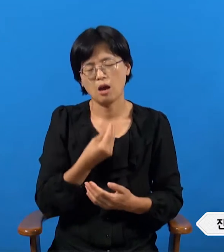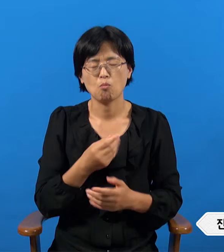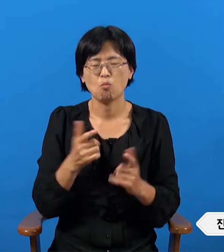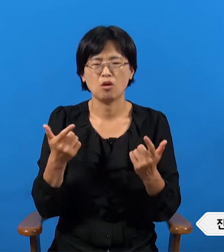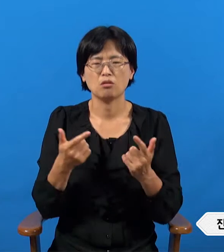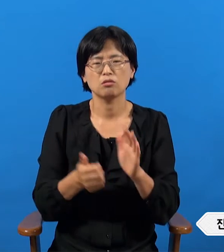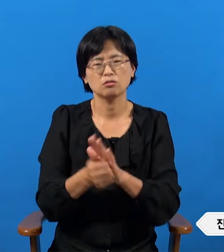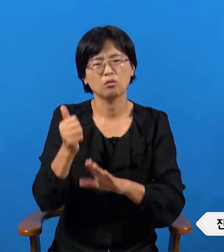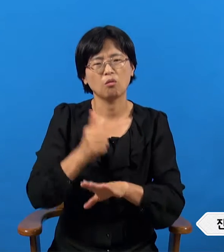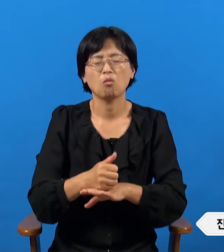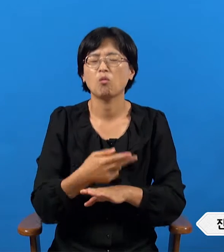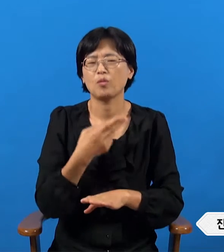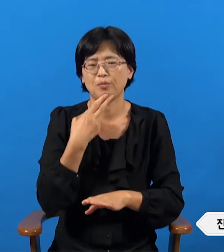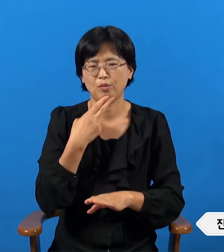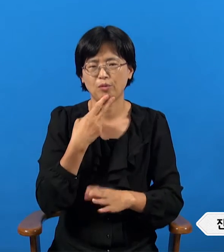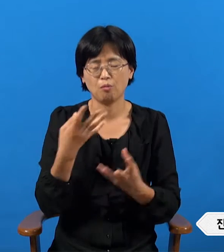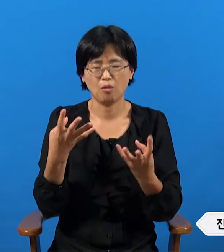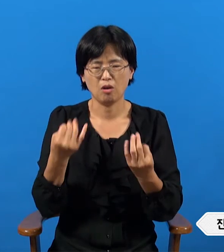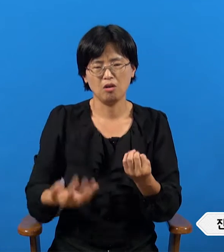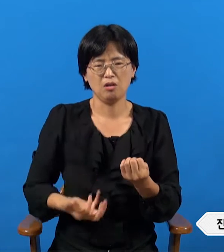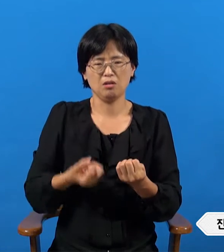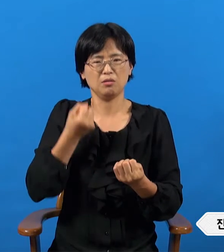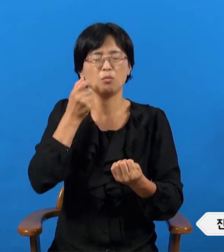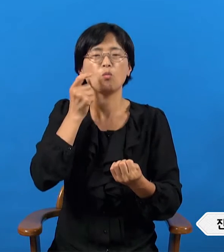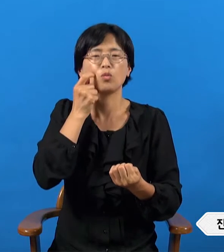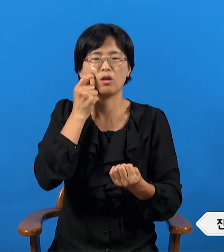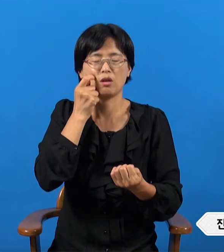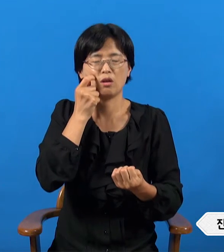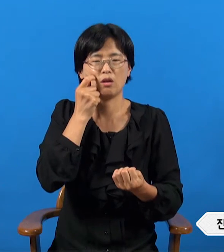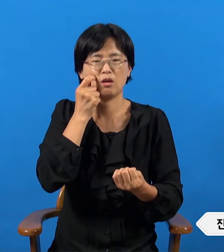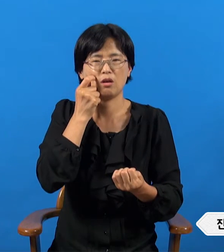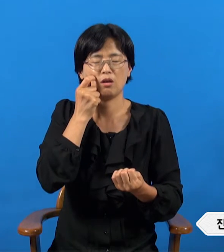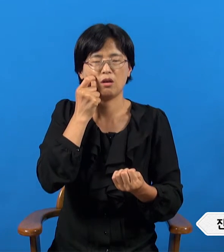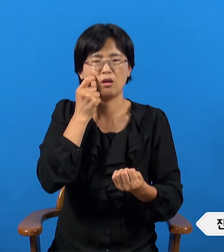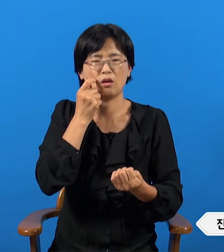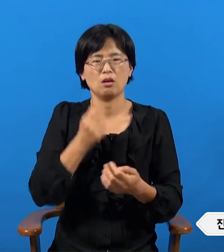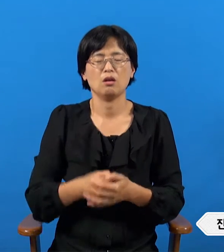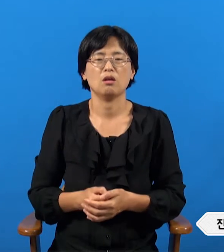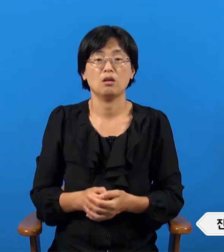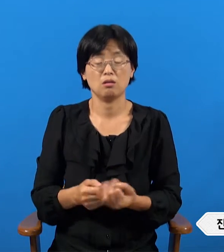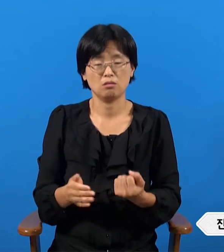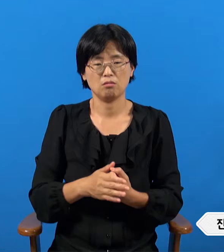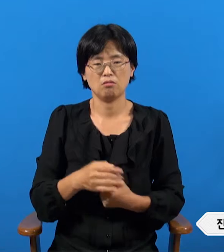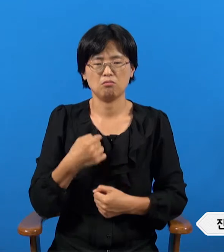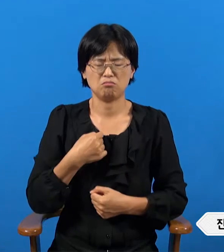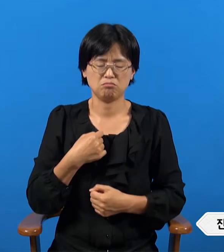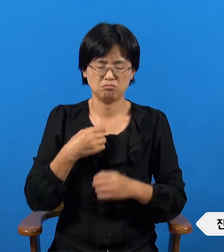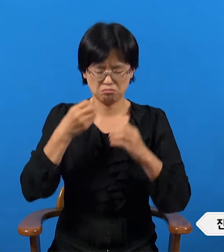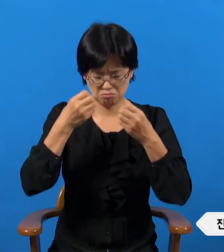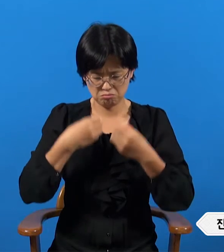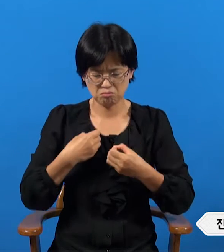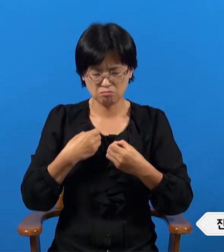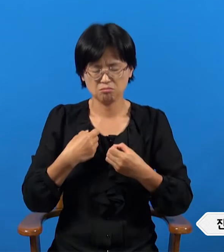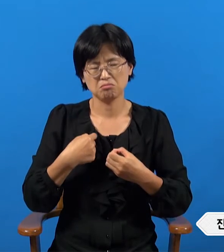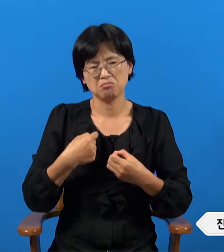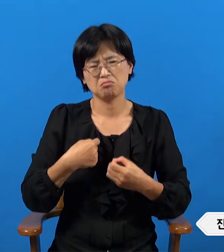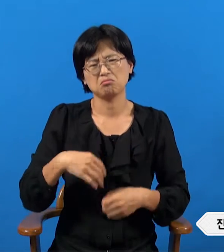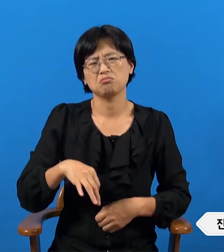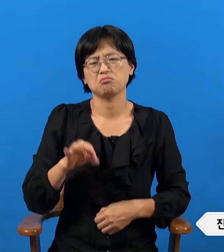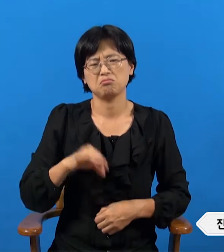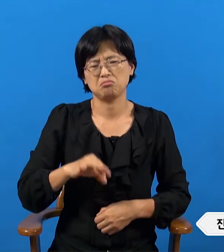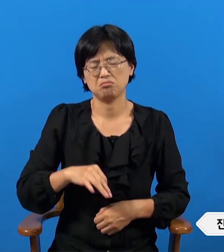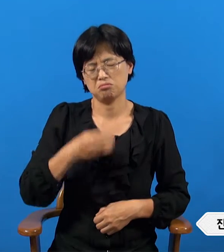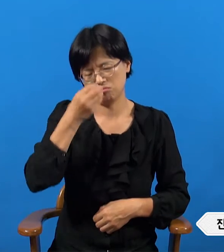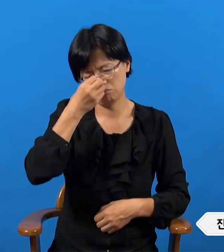못하고 행복하지 못하고 많은 것을 누릴 수 없는 존재가 되어버리는, 그래서 스스로 자기를